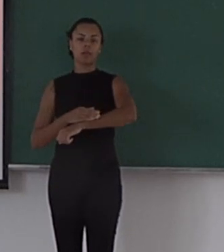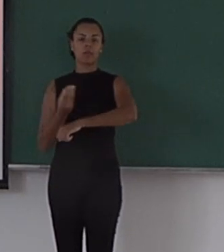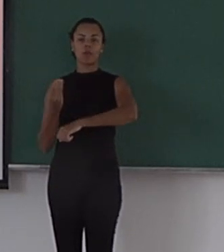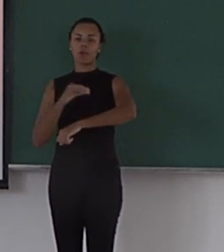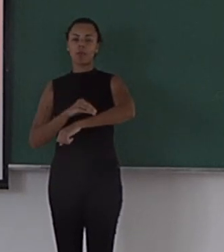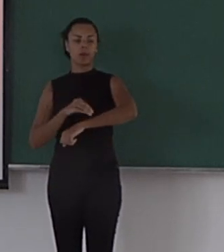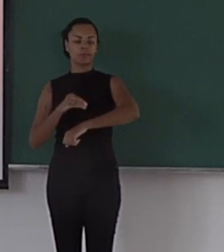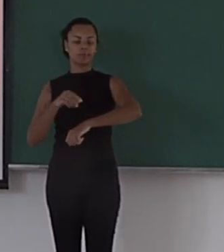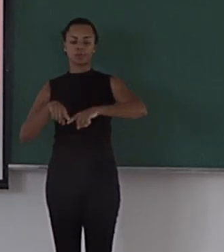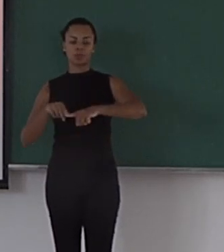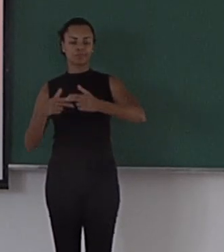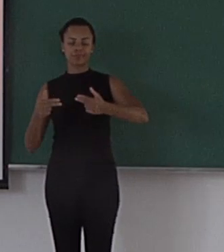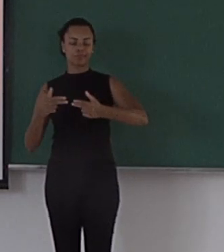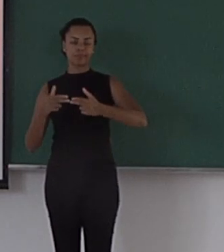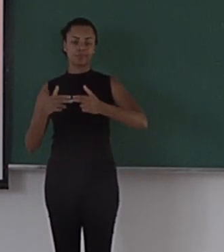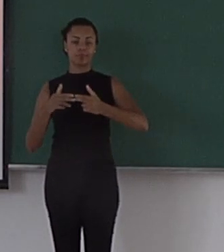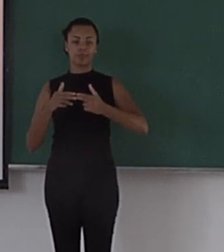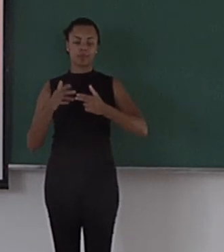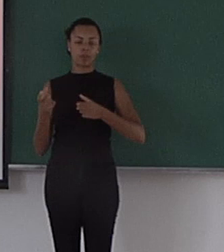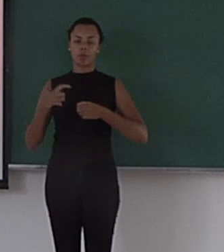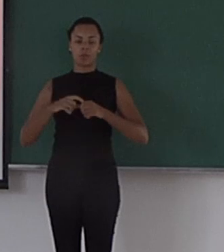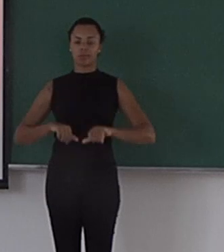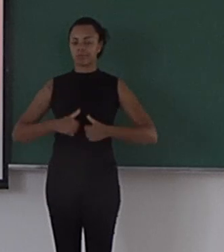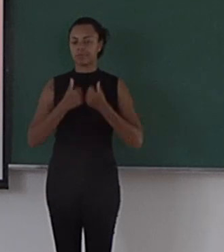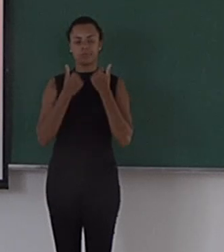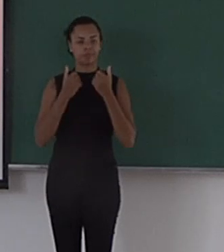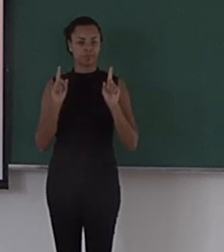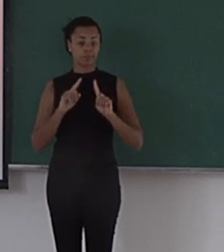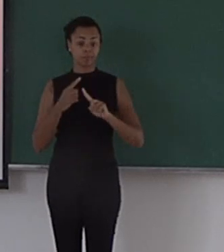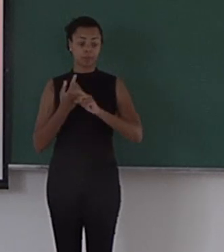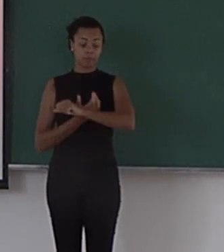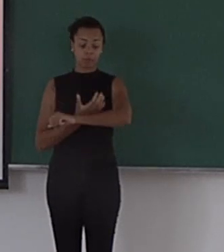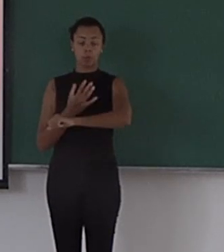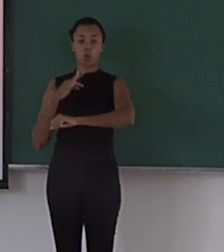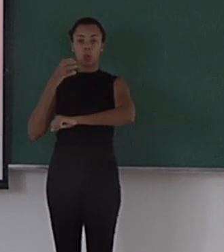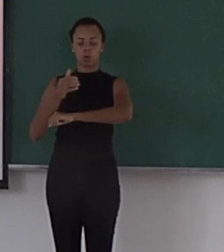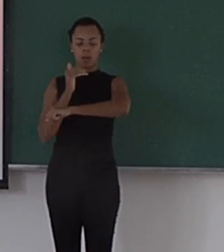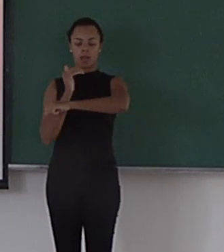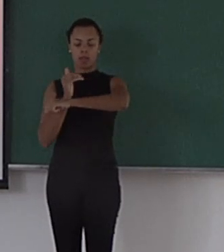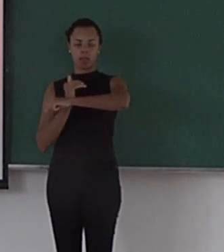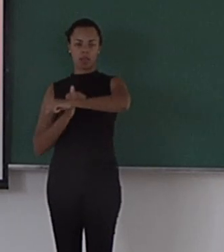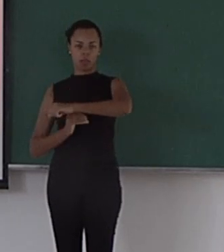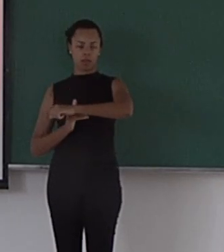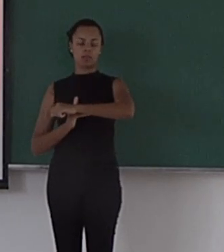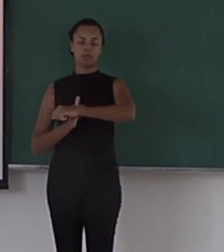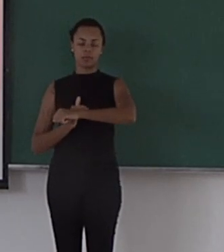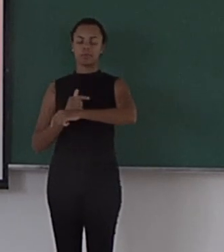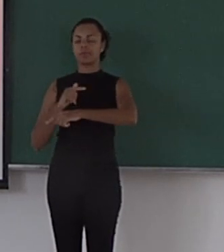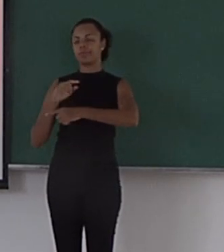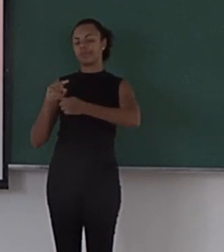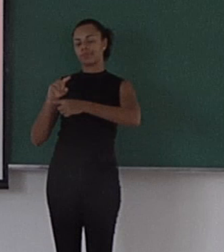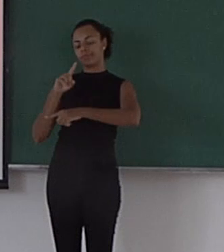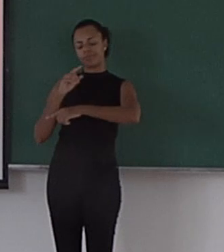prata, não vai cicatrizar. Por que não vai cicatrizar? Porque queimou todas as camadas da pele. Então, queimou a